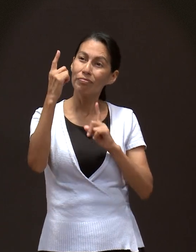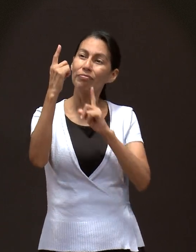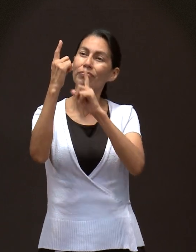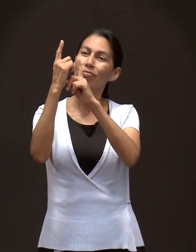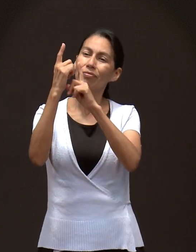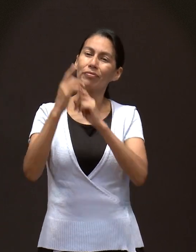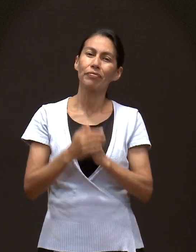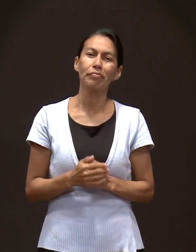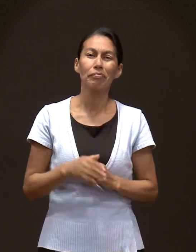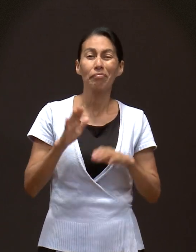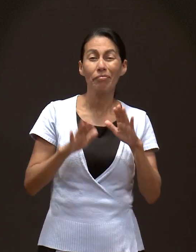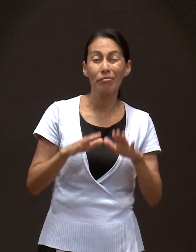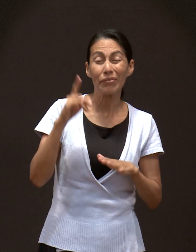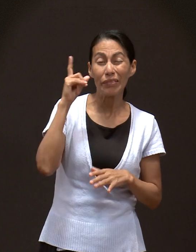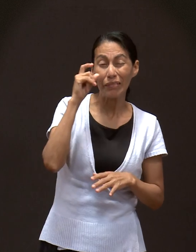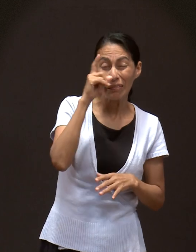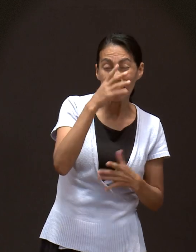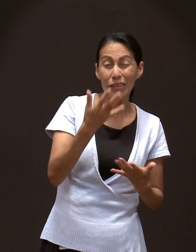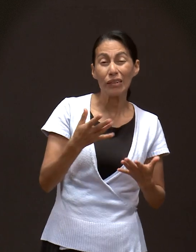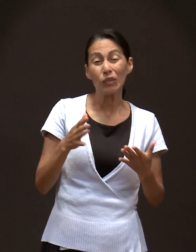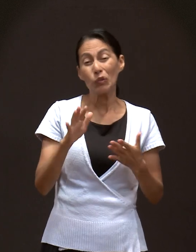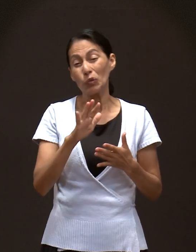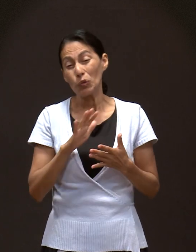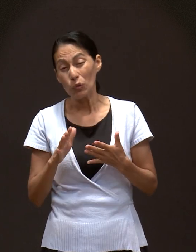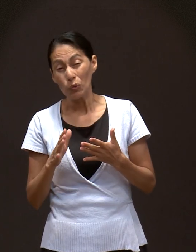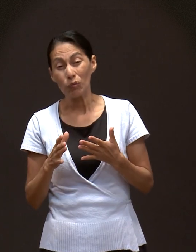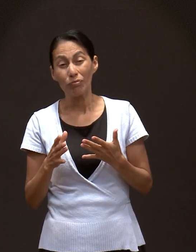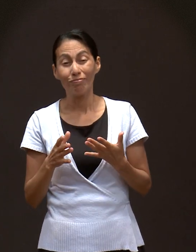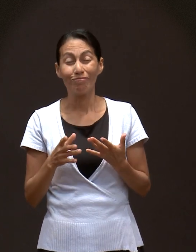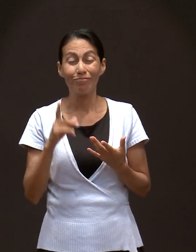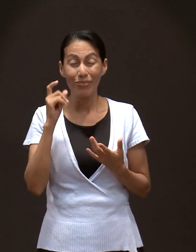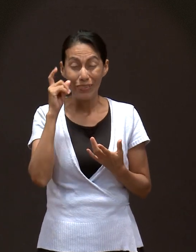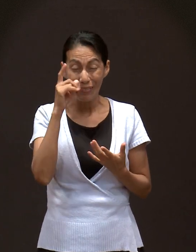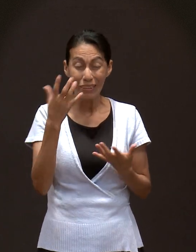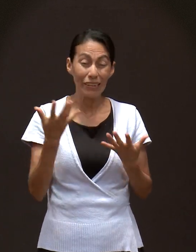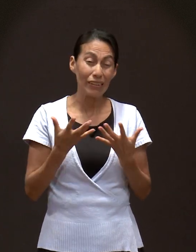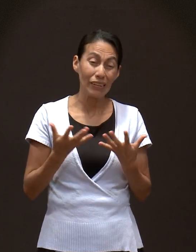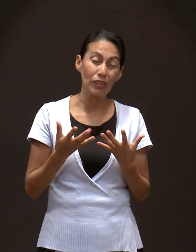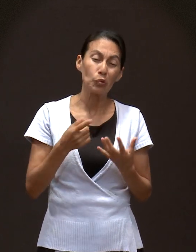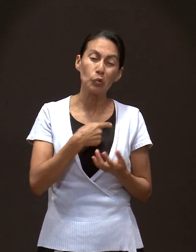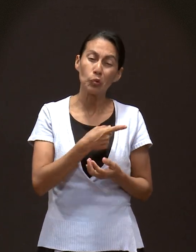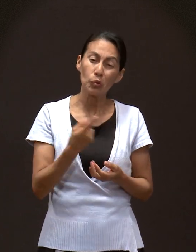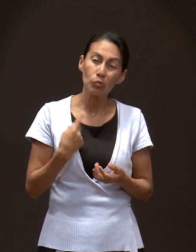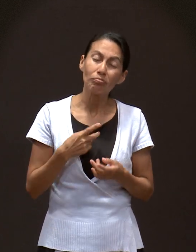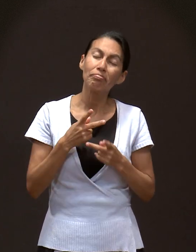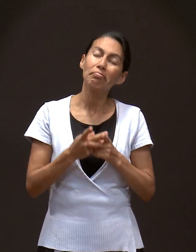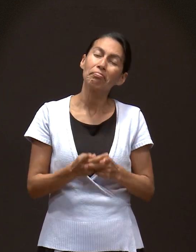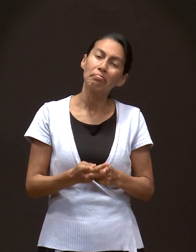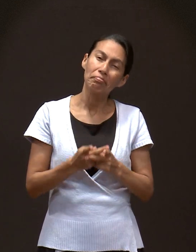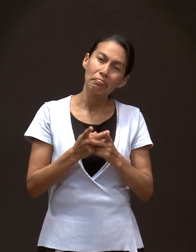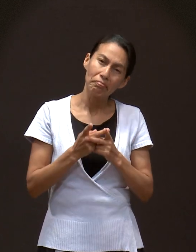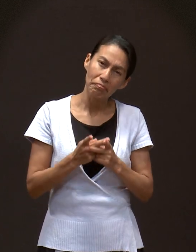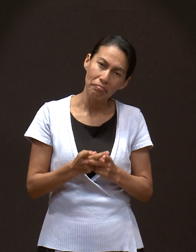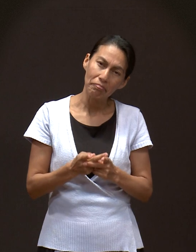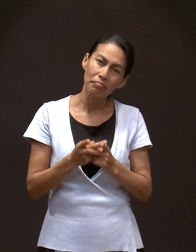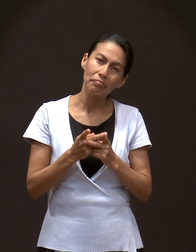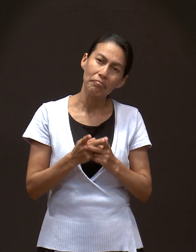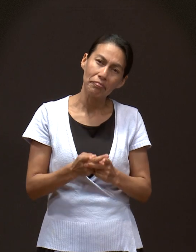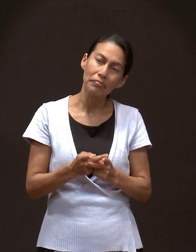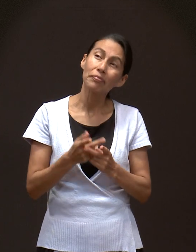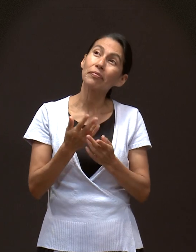Cuando las cosas están difíciles de sobrellevar, podemos perseverar